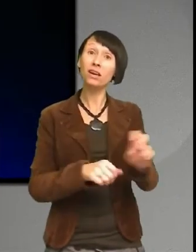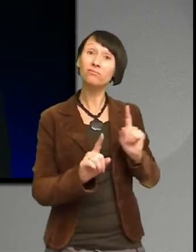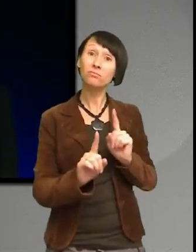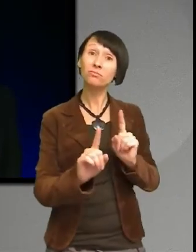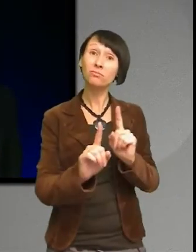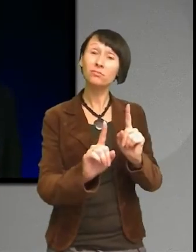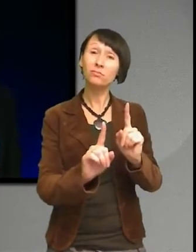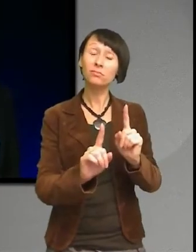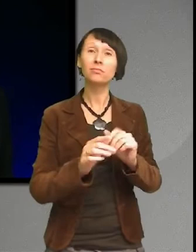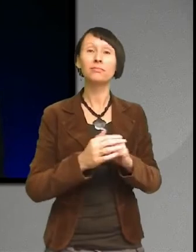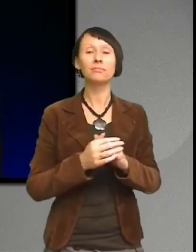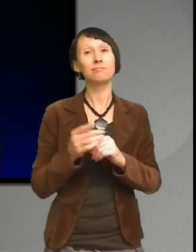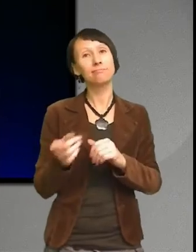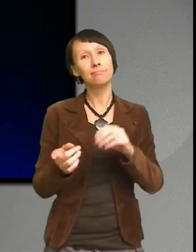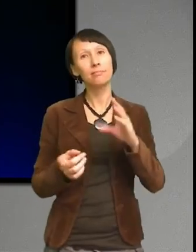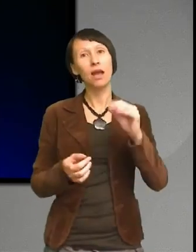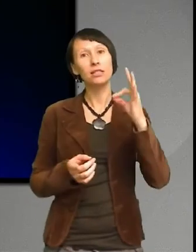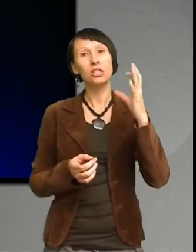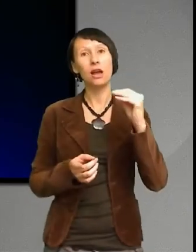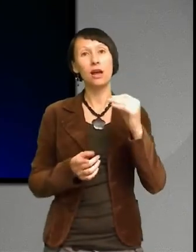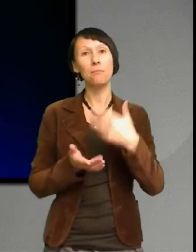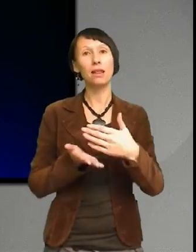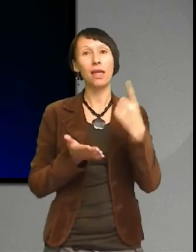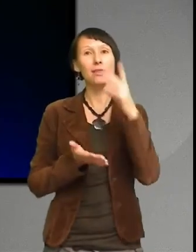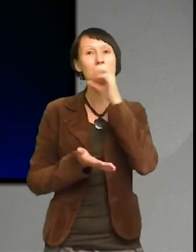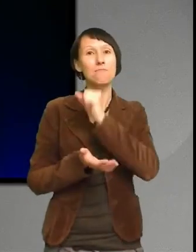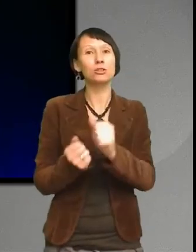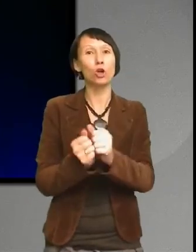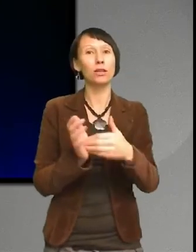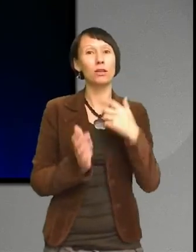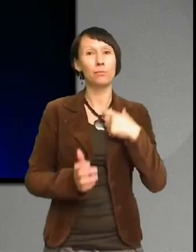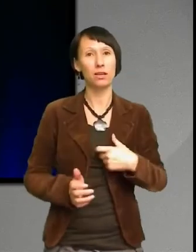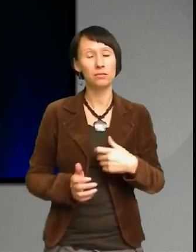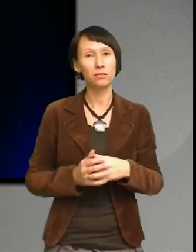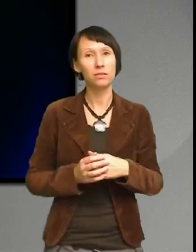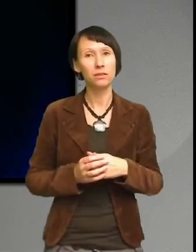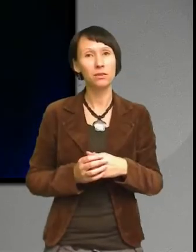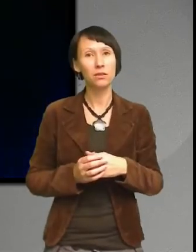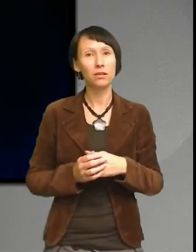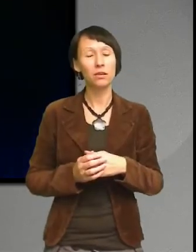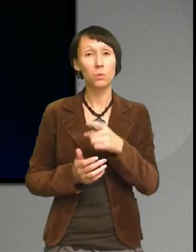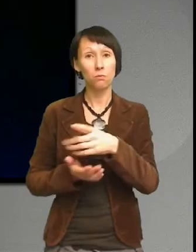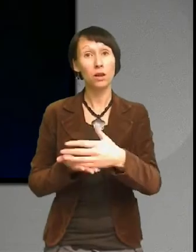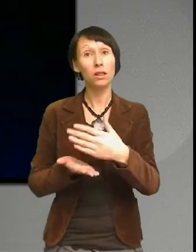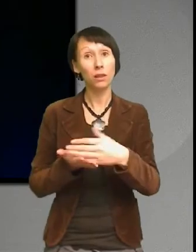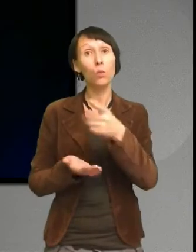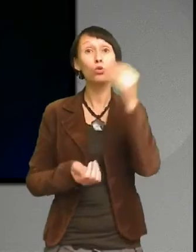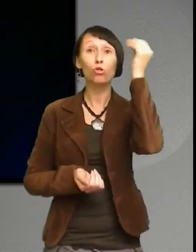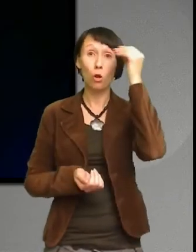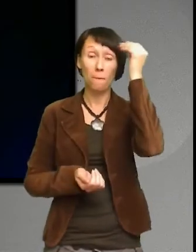Aisha berättade en himlighet för mig. Hon berättade att hon drömde om ett liv